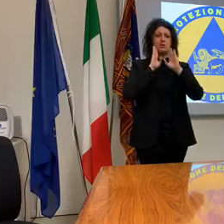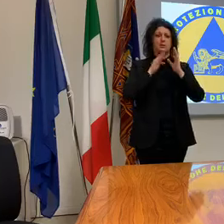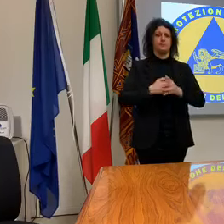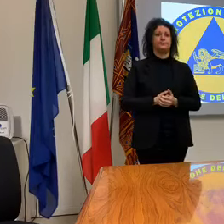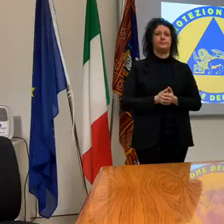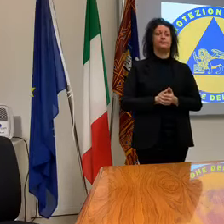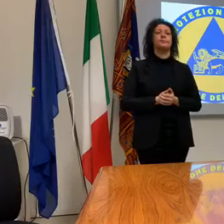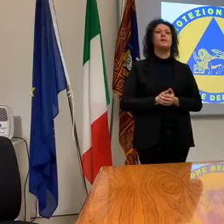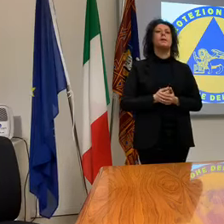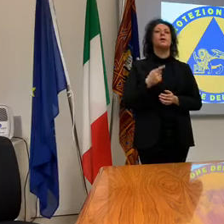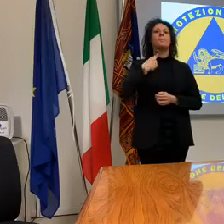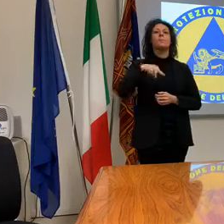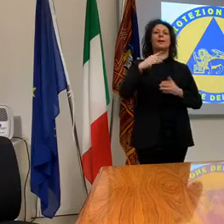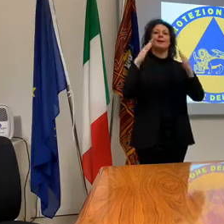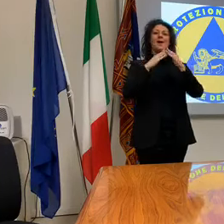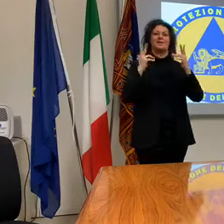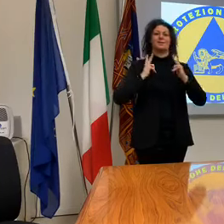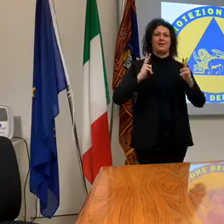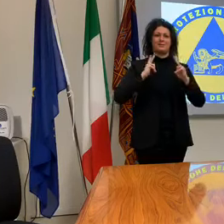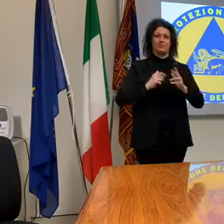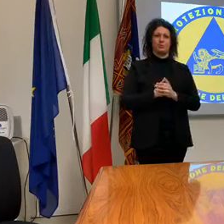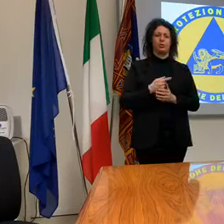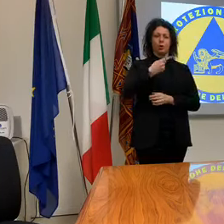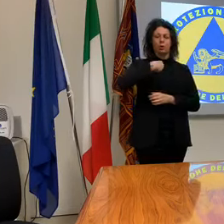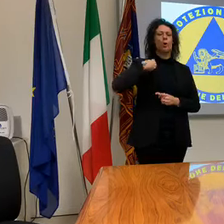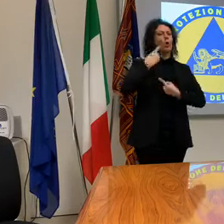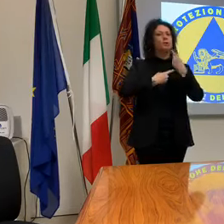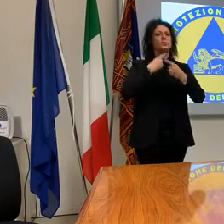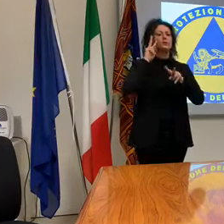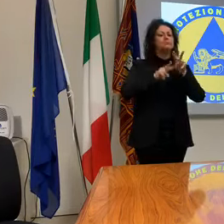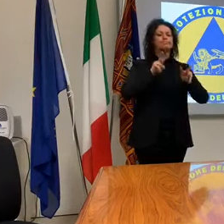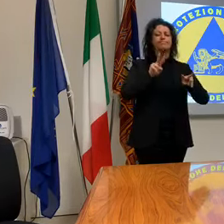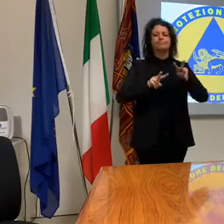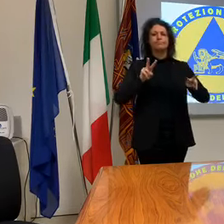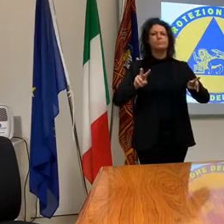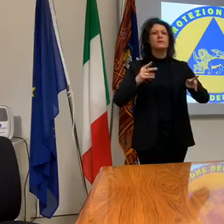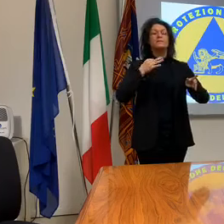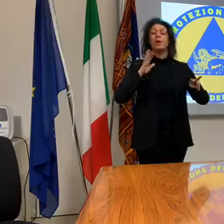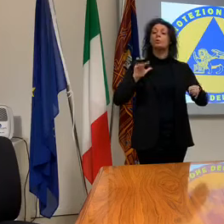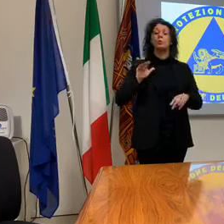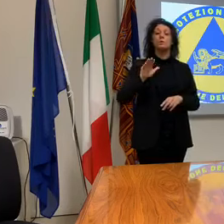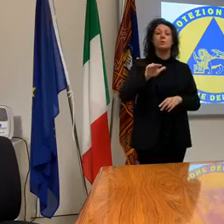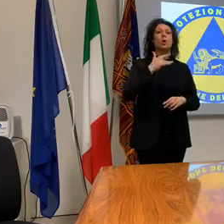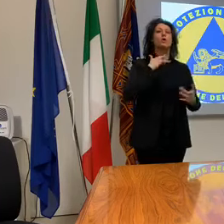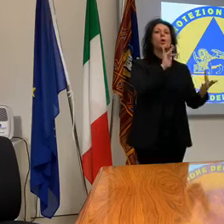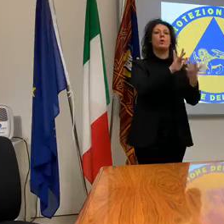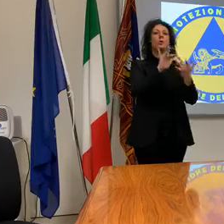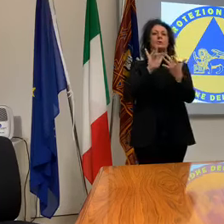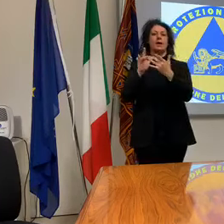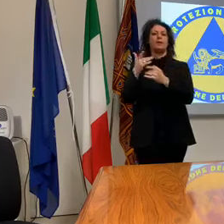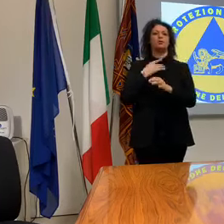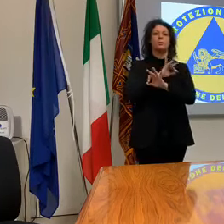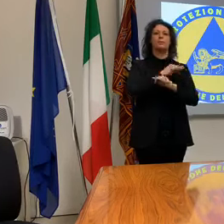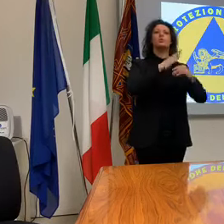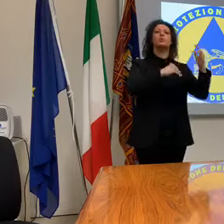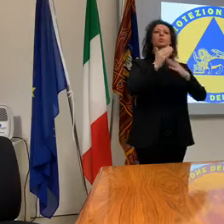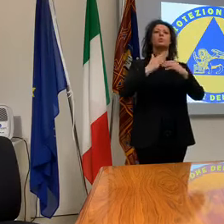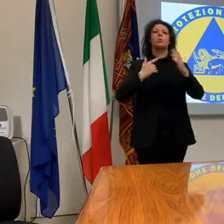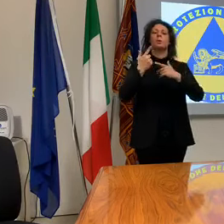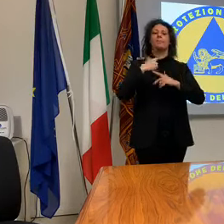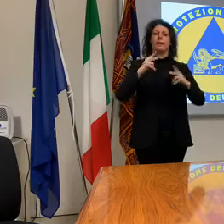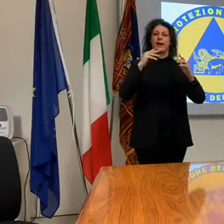per anziani, noi stiamo facendo un monitoraggio continuo, quindi sentiamo giornalmente tutte le strutture per capire com'è la